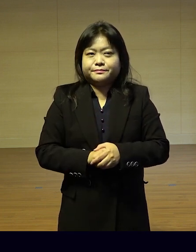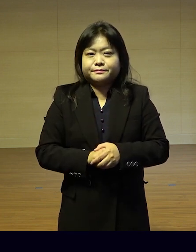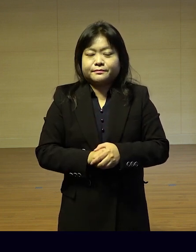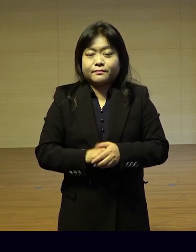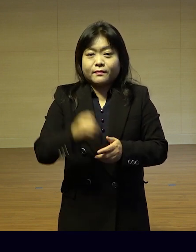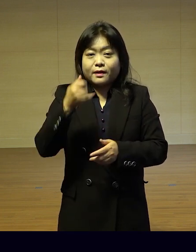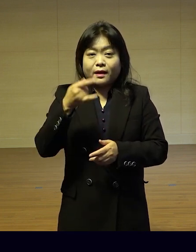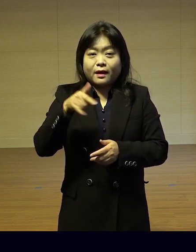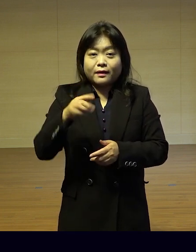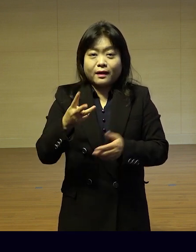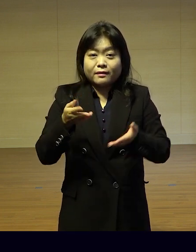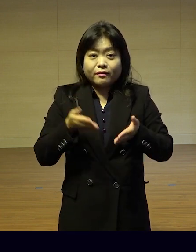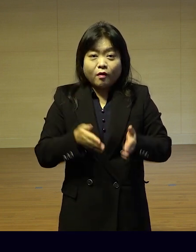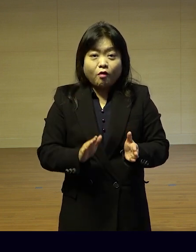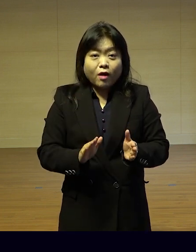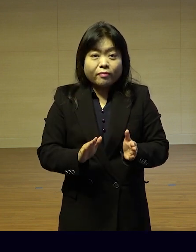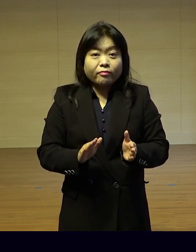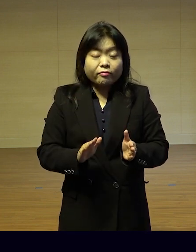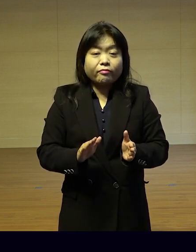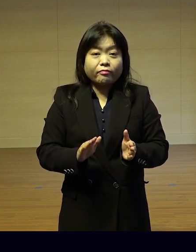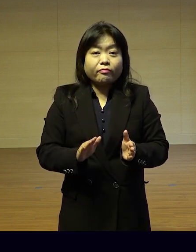이 헤겔이 태어난 곳은